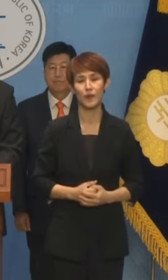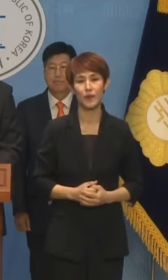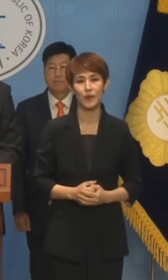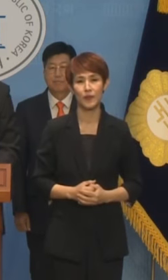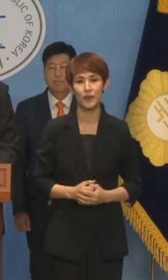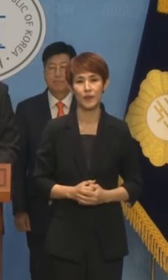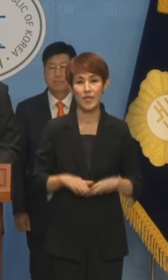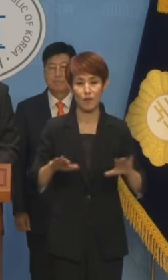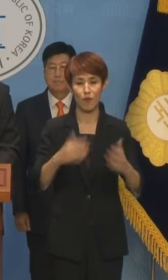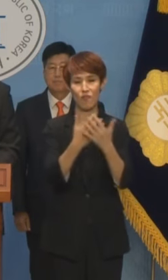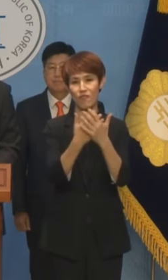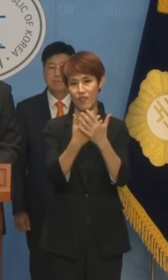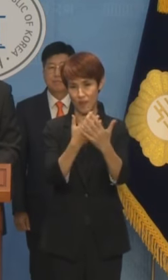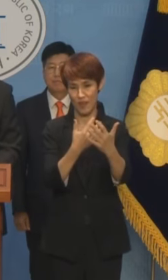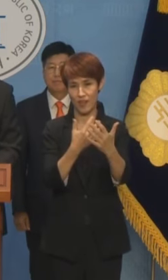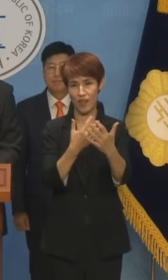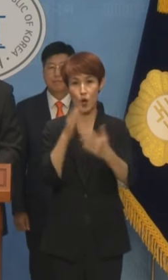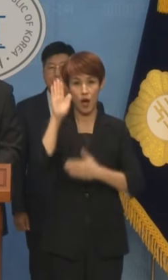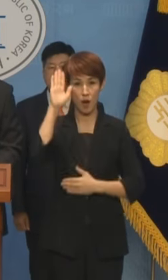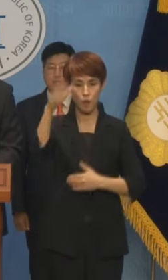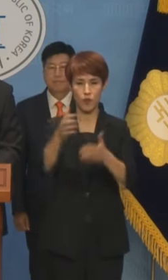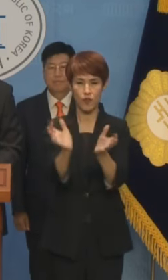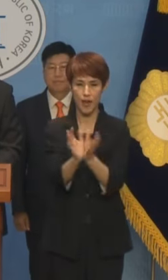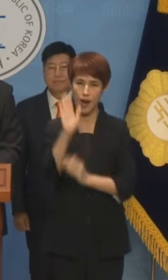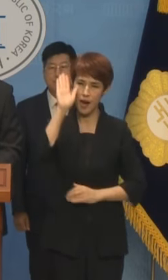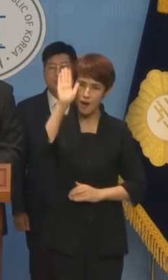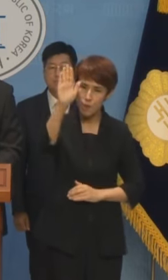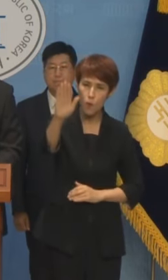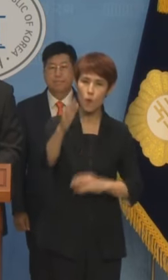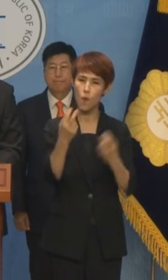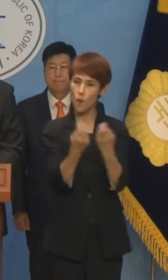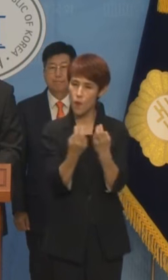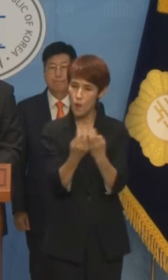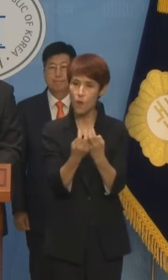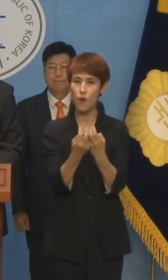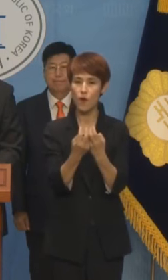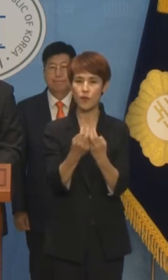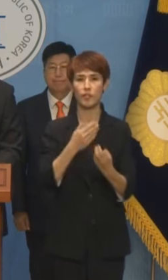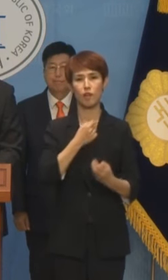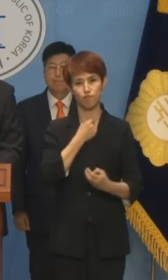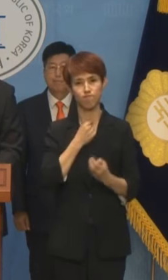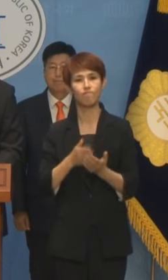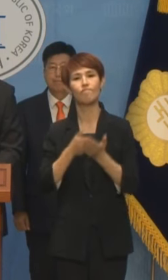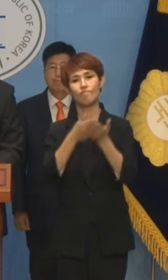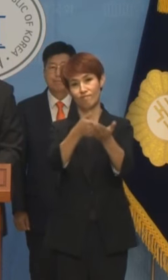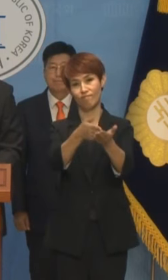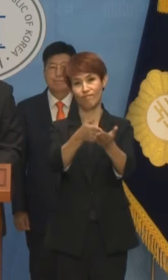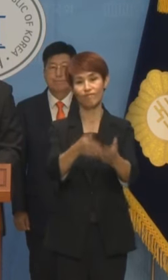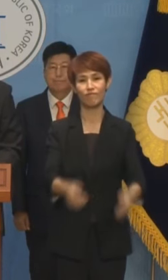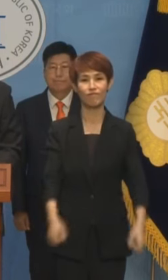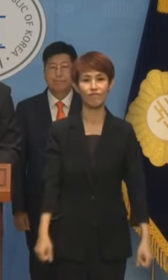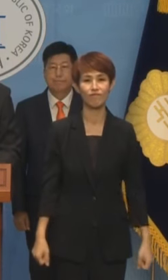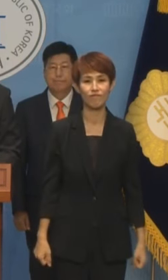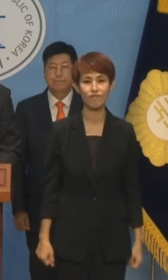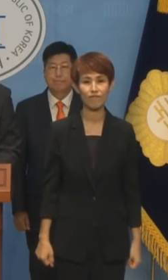이번 전당대회와 앞으로의 당이 나아가야 할 방향에 관한 제 의견을 밝히기 위해 이 자리에